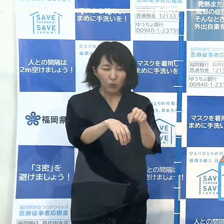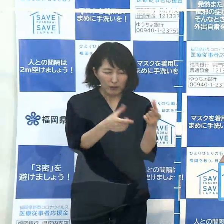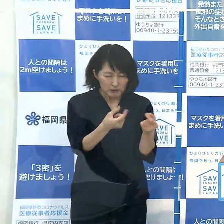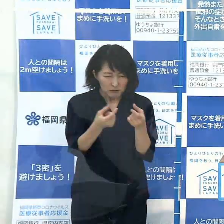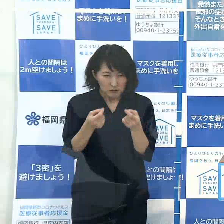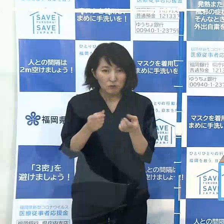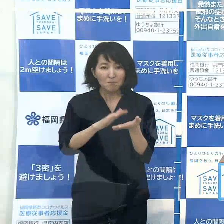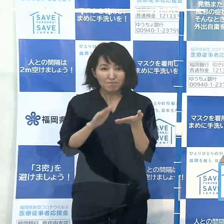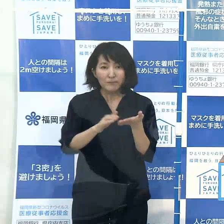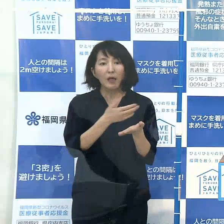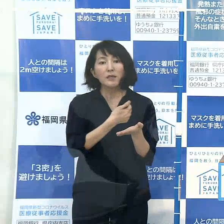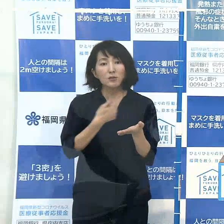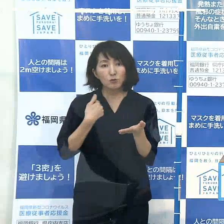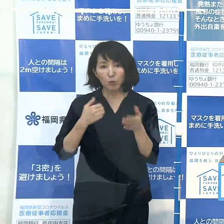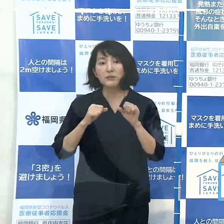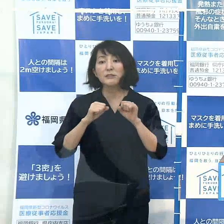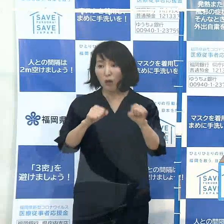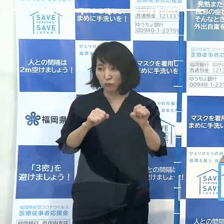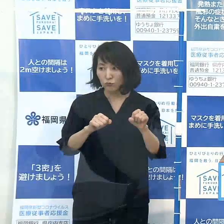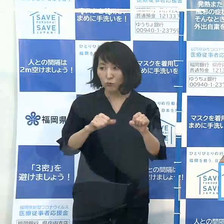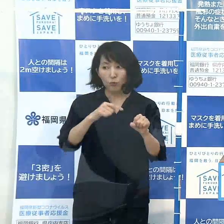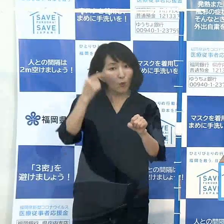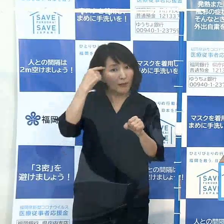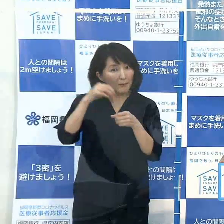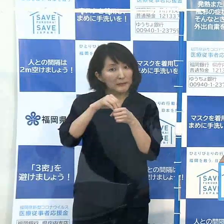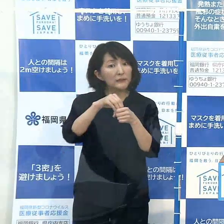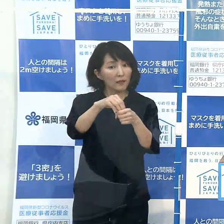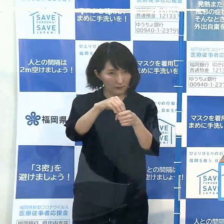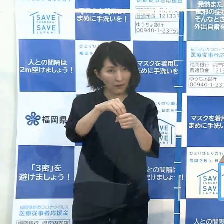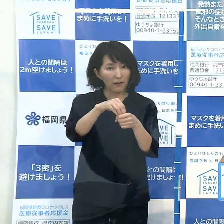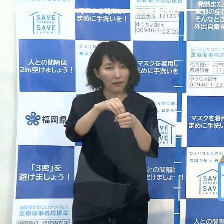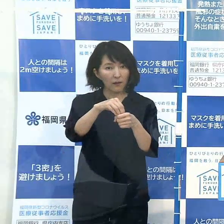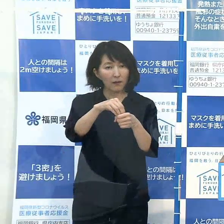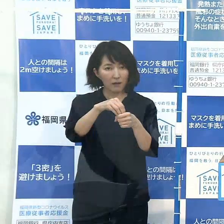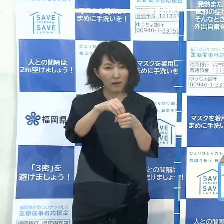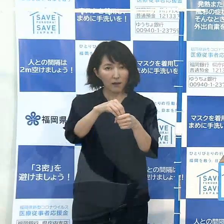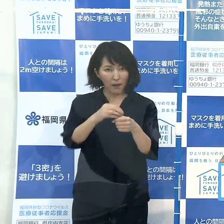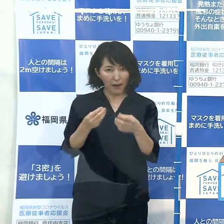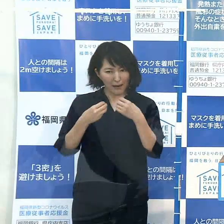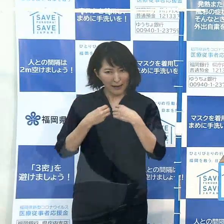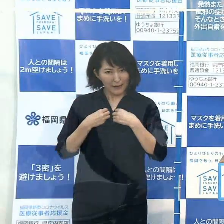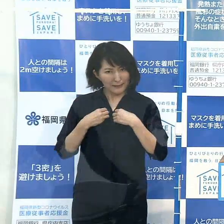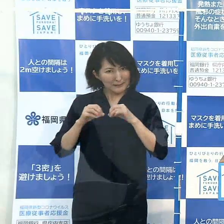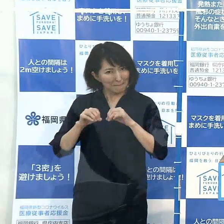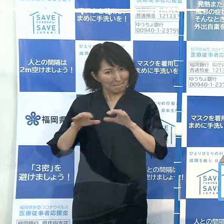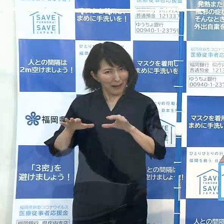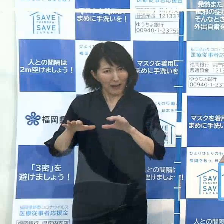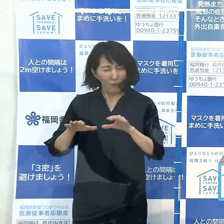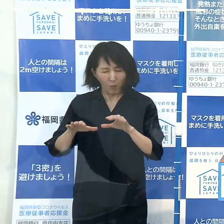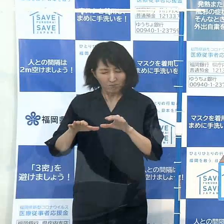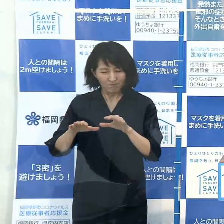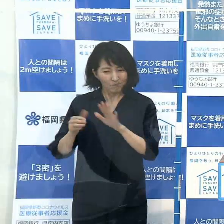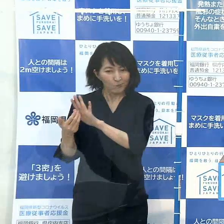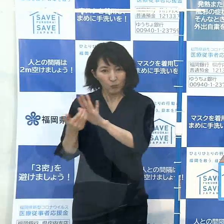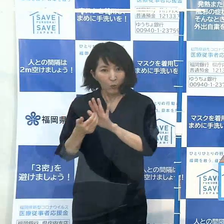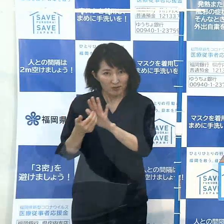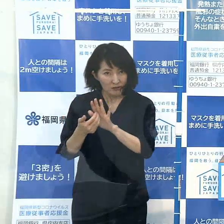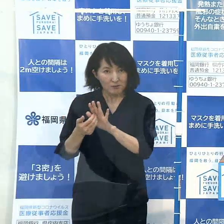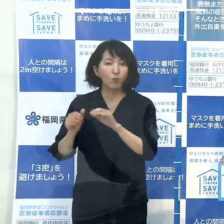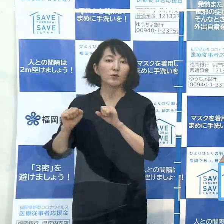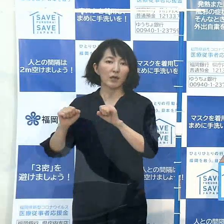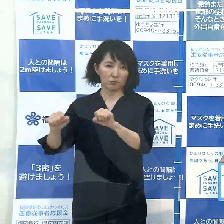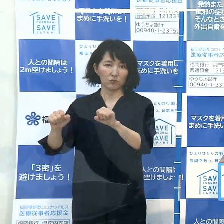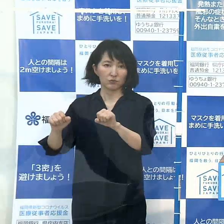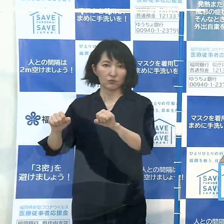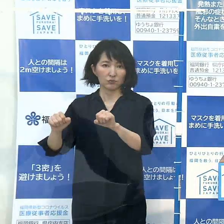のを中心に据えながら、防止拡大、感染拡大を防止をするというのを図っていくと。